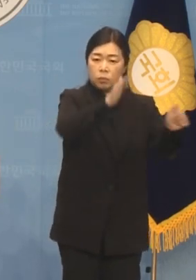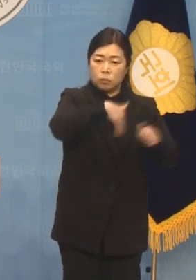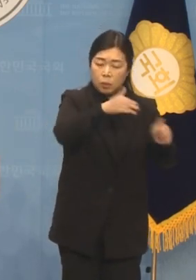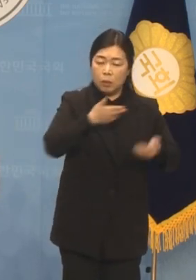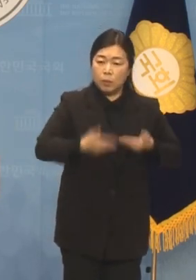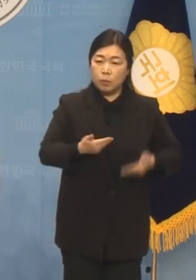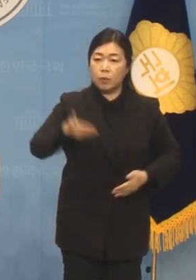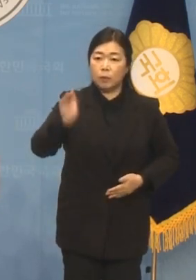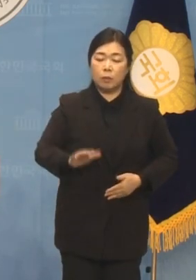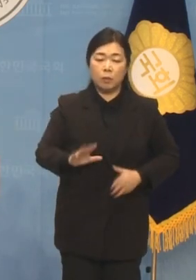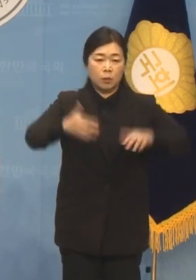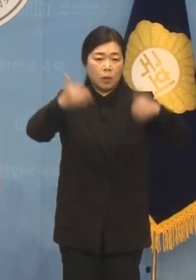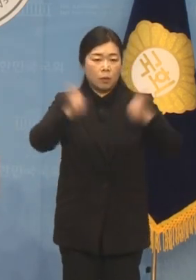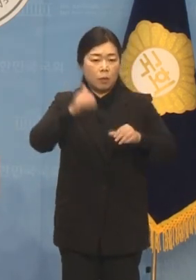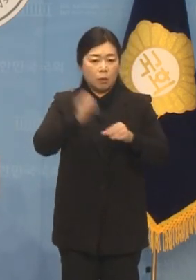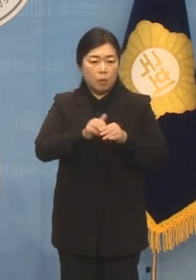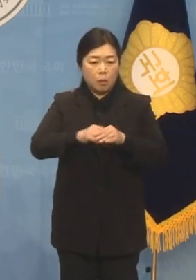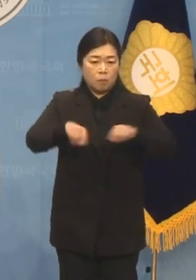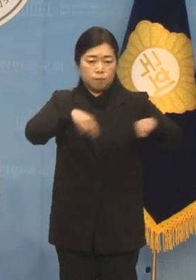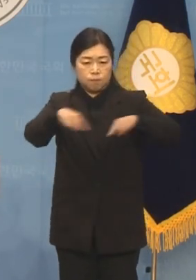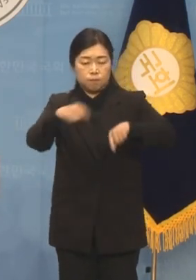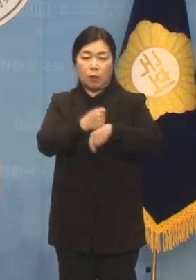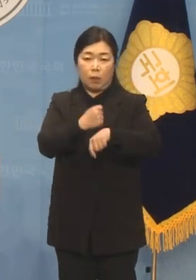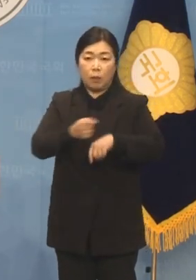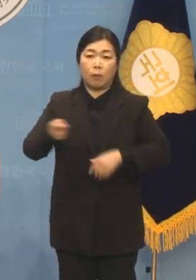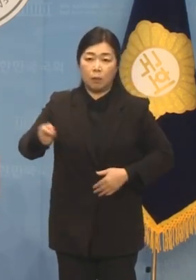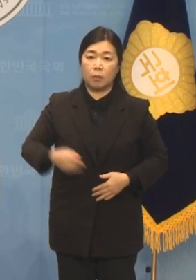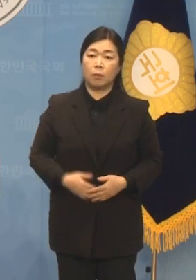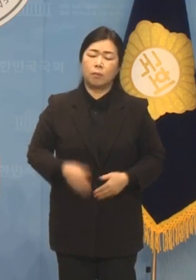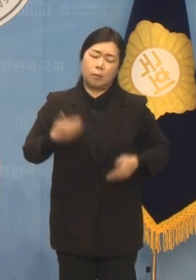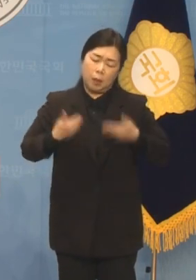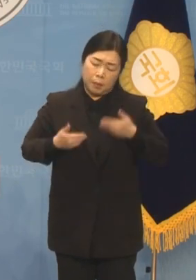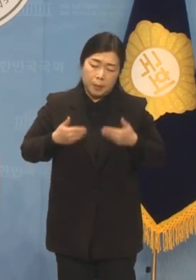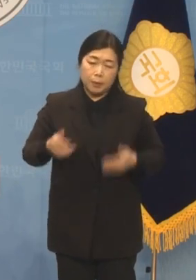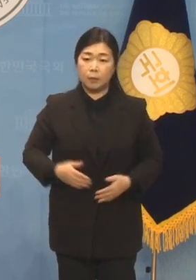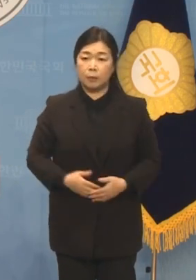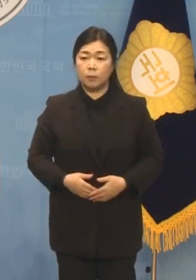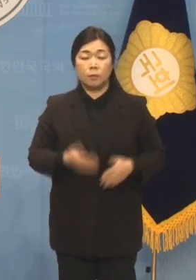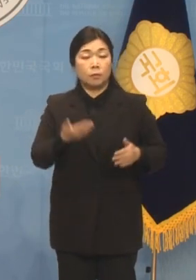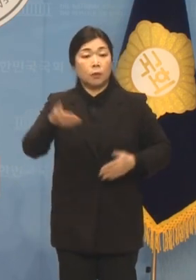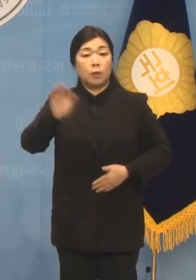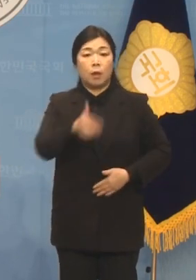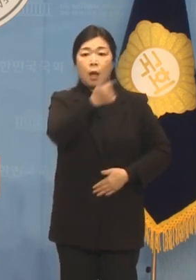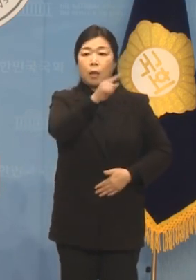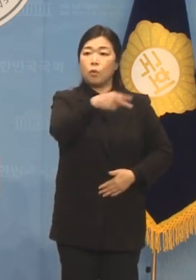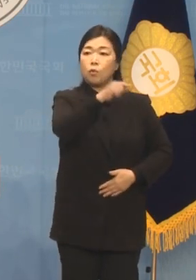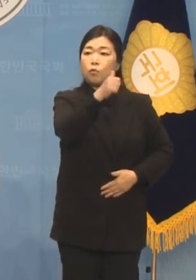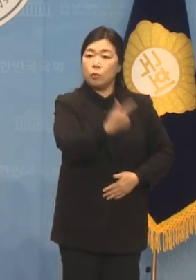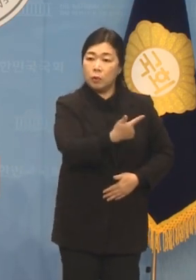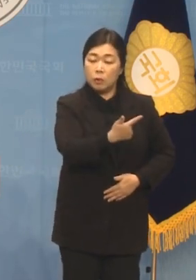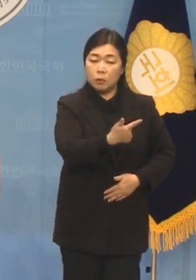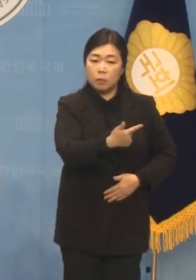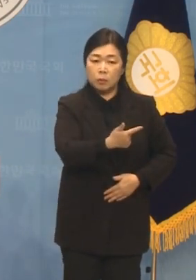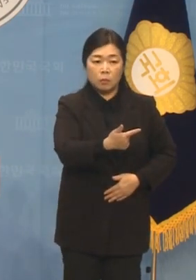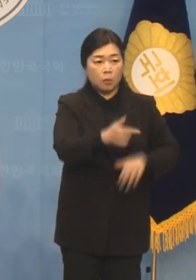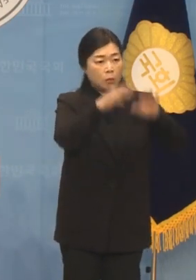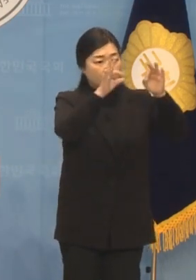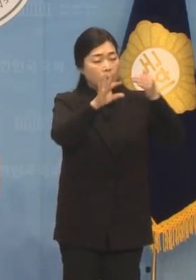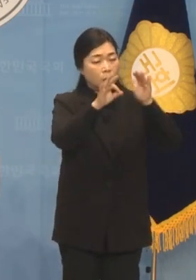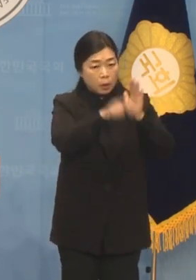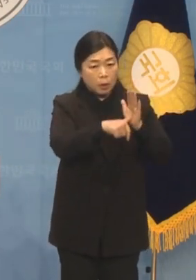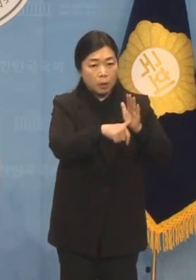한동훈 비대위원장은 총선 불출마를 선언하고 시작했습니다. 중도층 국민들 보기에 누가